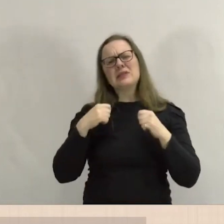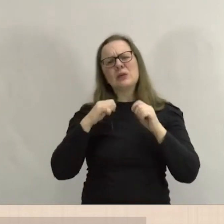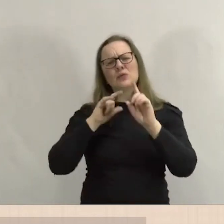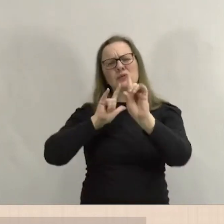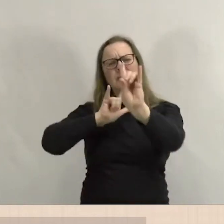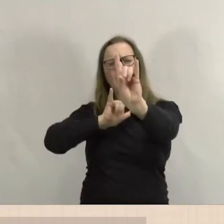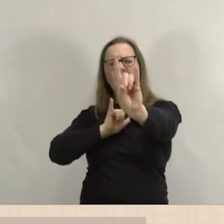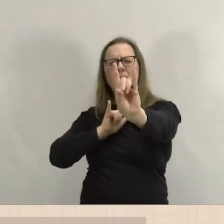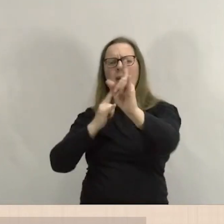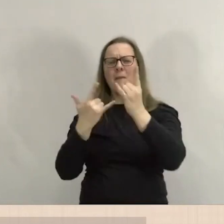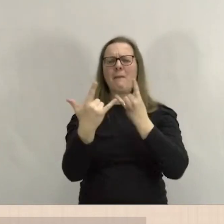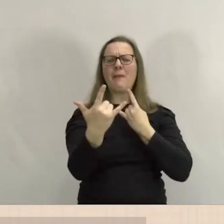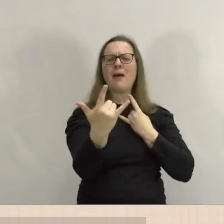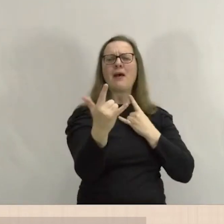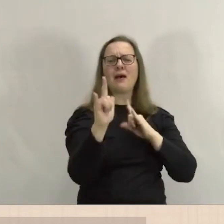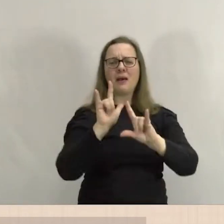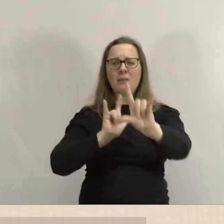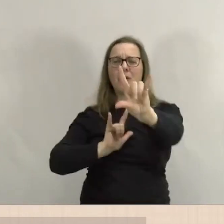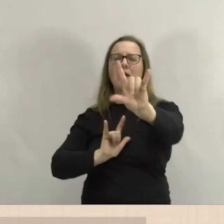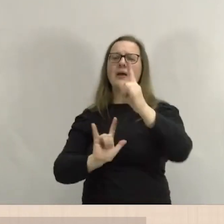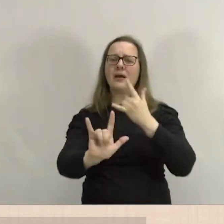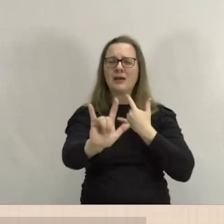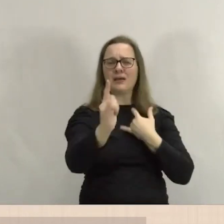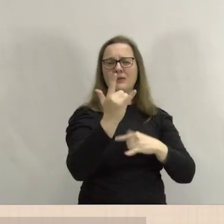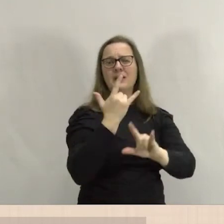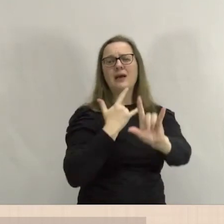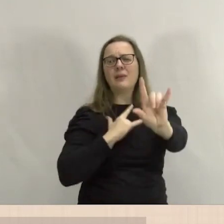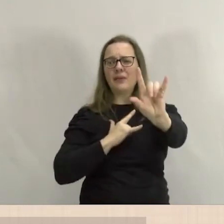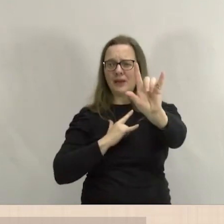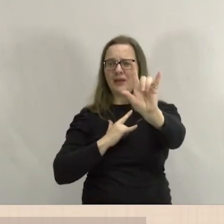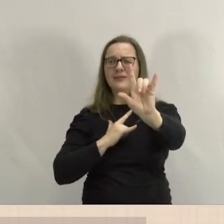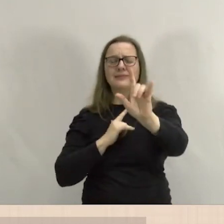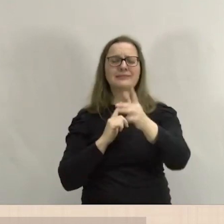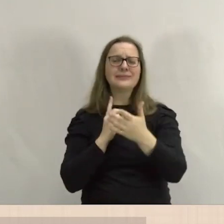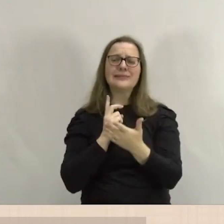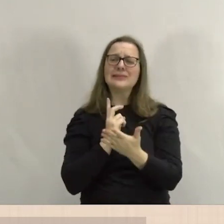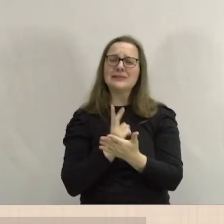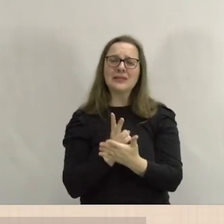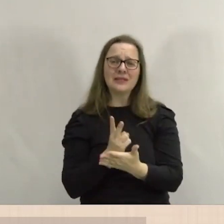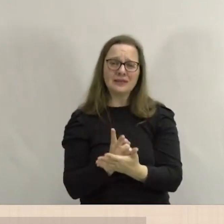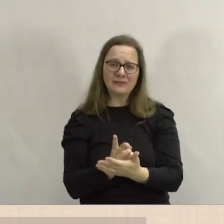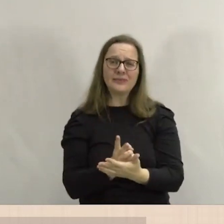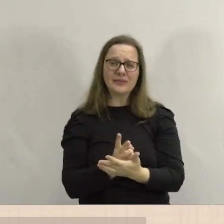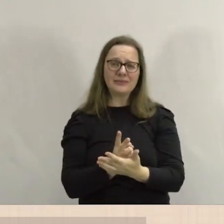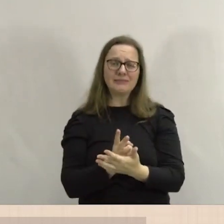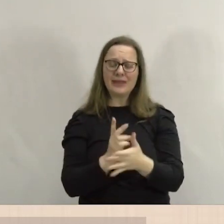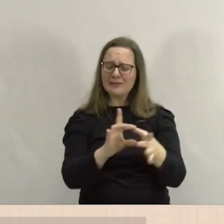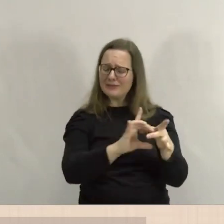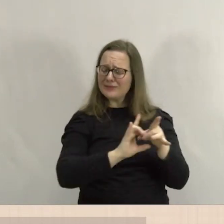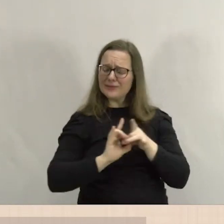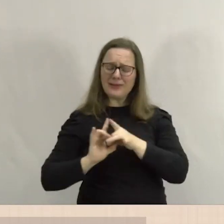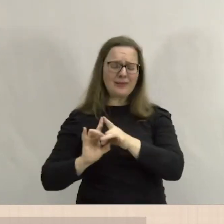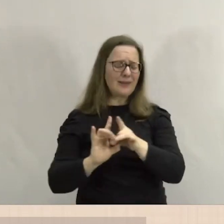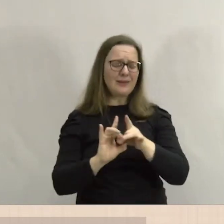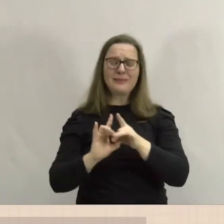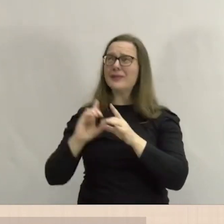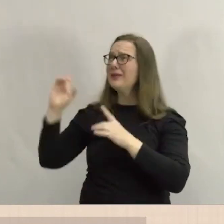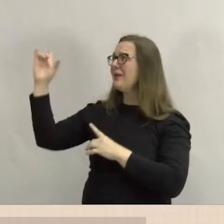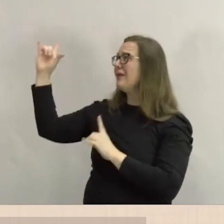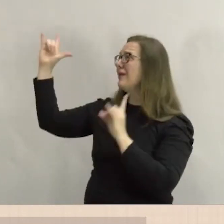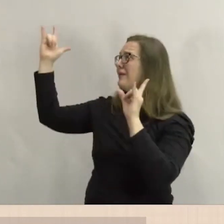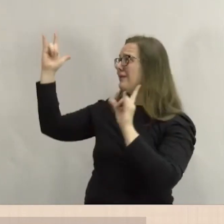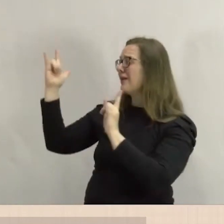Deus quer esse tecido de amor sendo tecido na nossa história com Deus, na nossa história